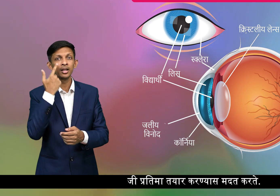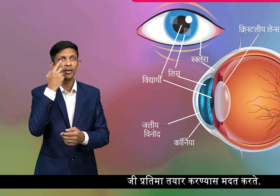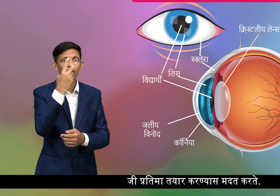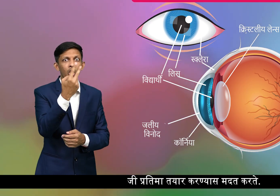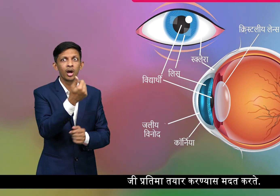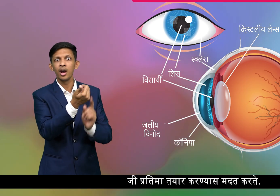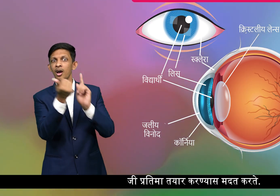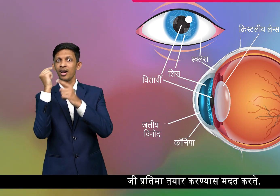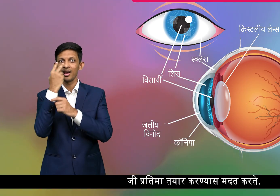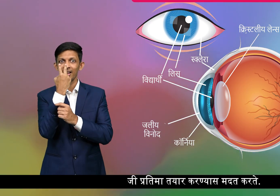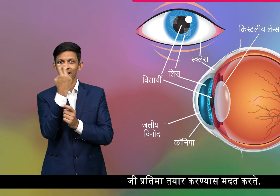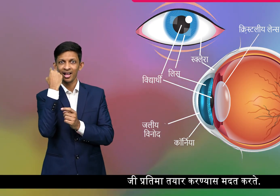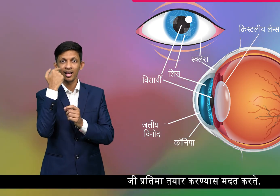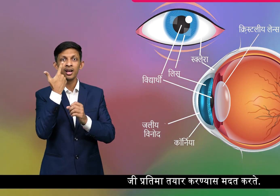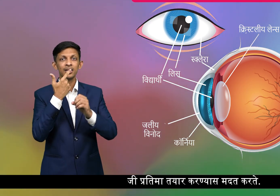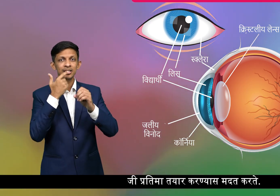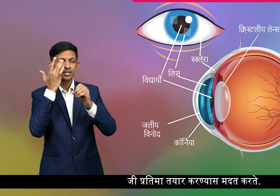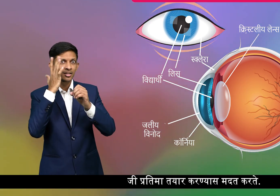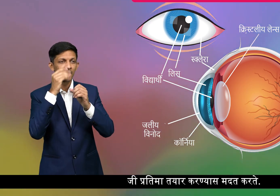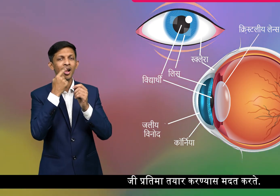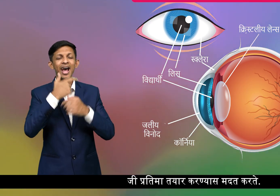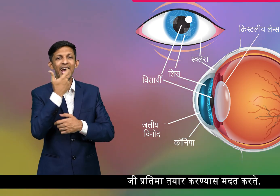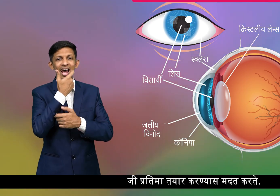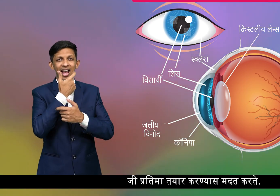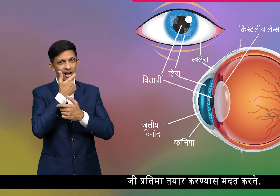जी प्रतिमा तयार करण्यास मदत करते.